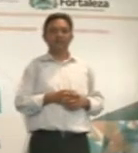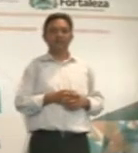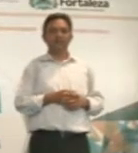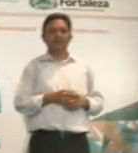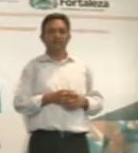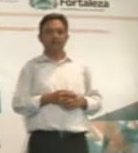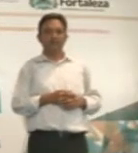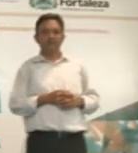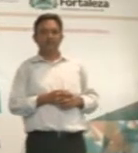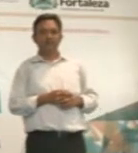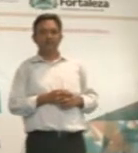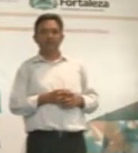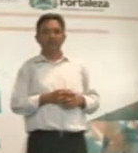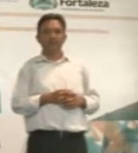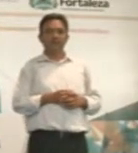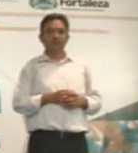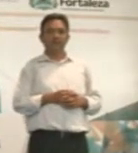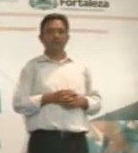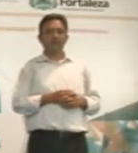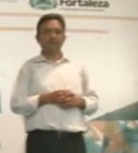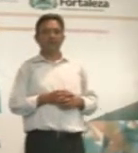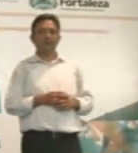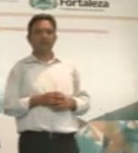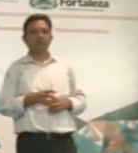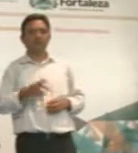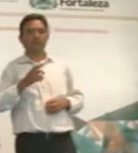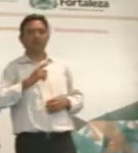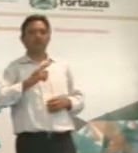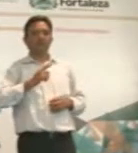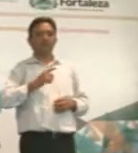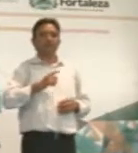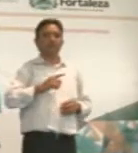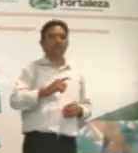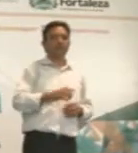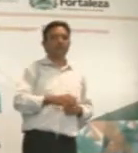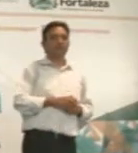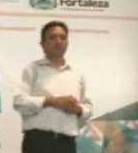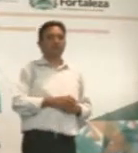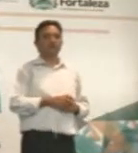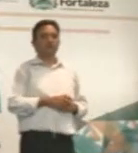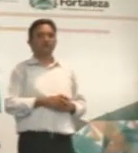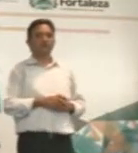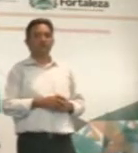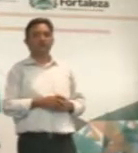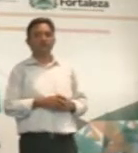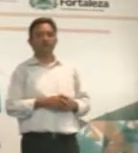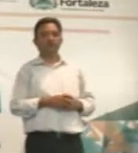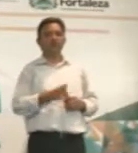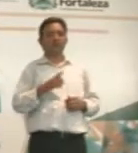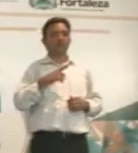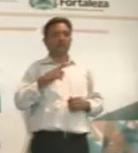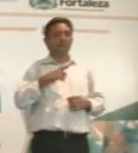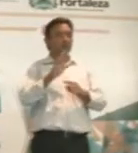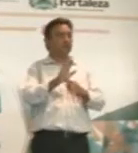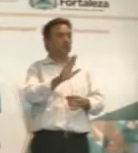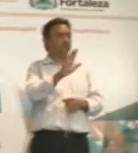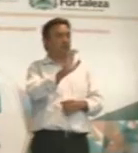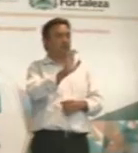Exatamente. Tá? Então, pessoal, vem essas polêmicas com relação à transgenia. Nós temos os